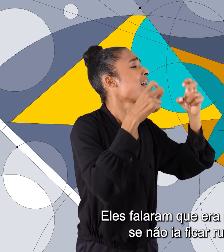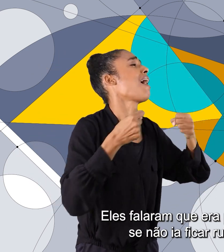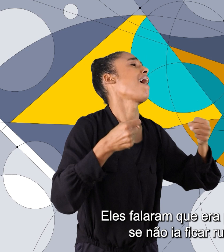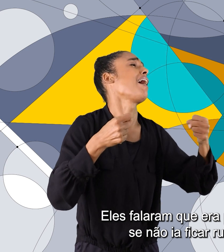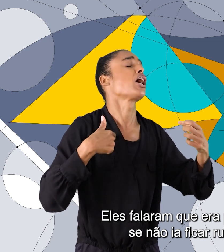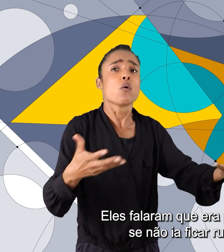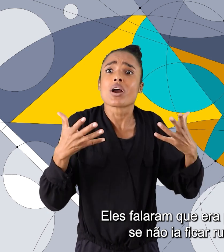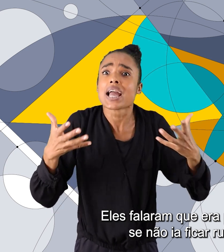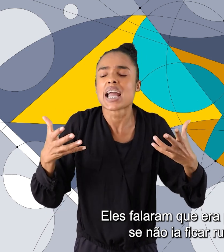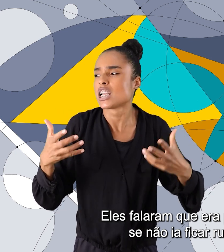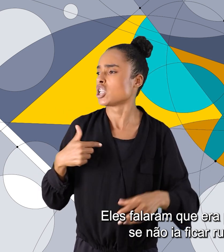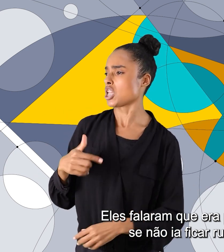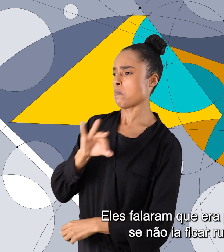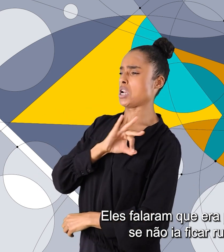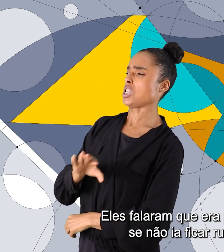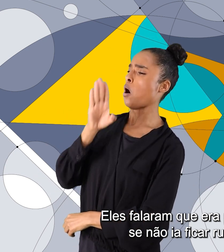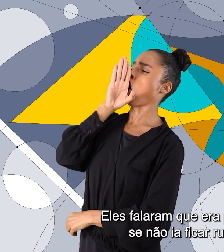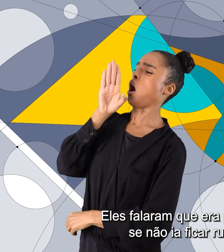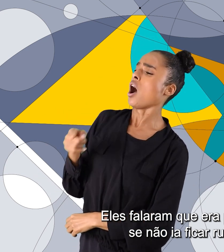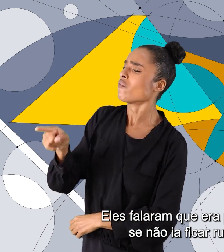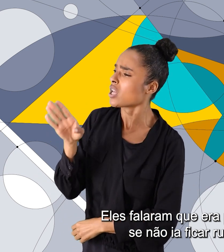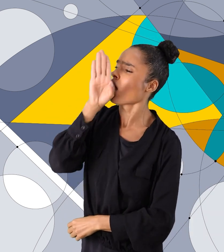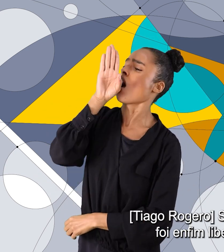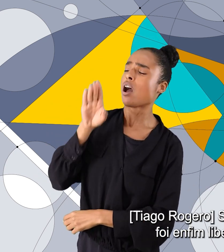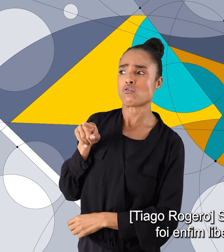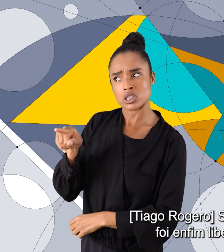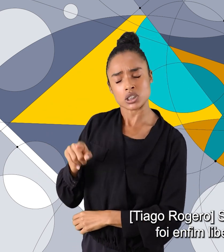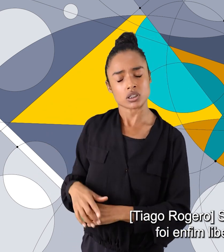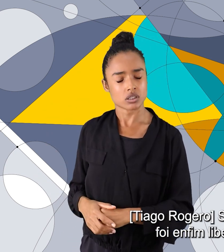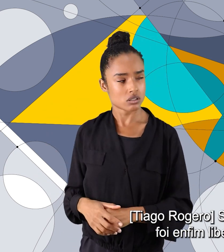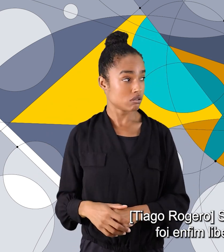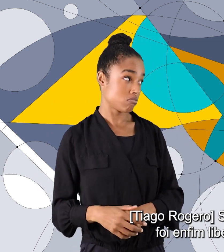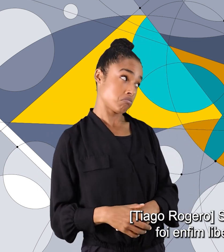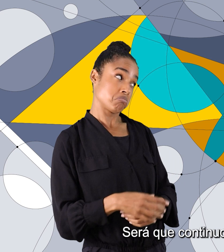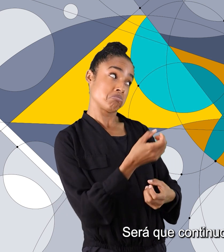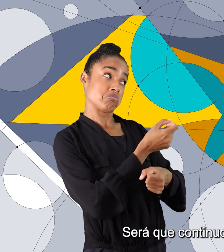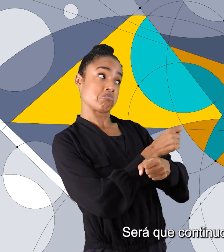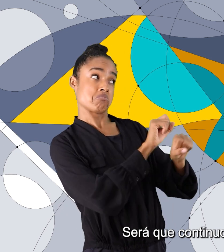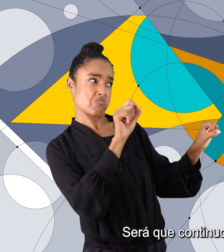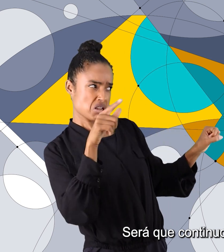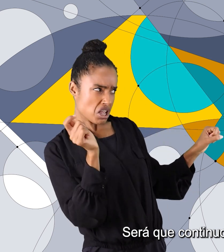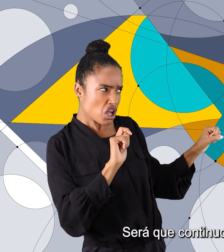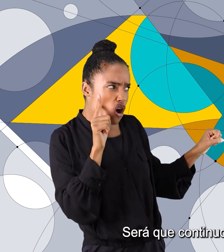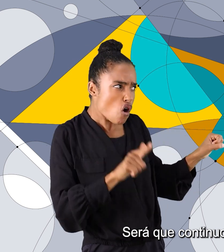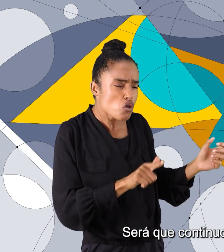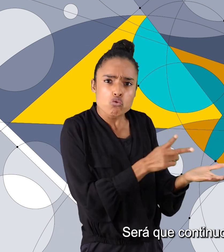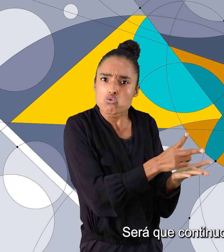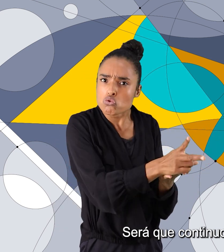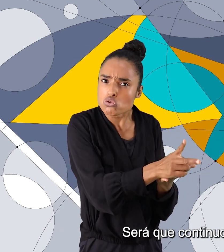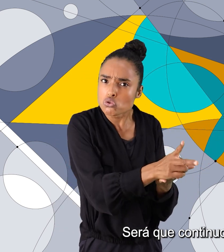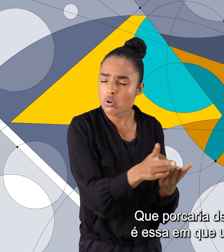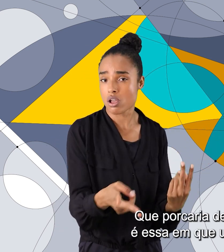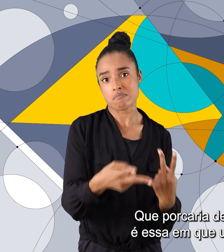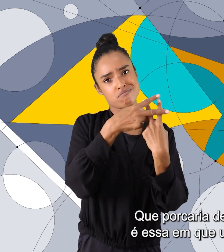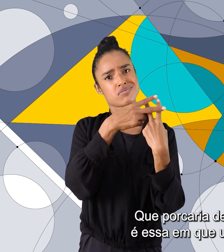Eles falaram que era para calar a boca, senão ia ficar ruim para mim. Será que ele foi enfim libertado? Será que continuou na prisão?